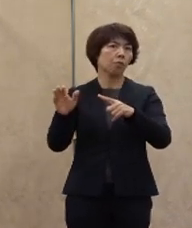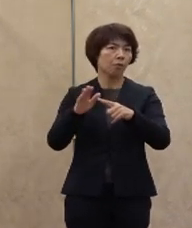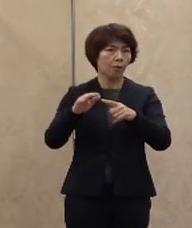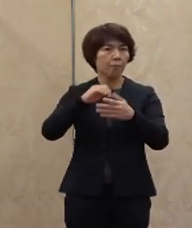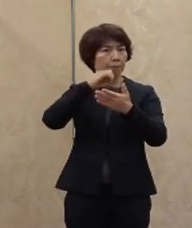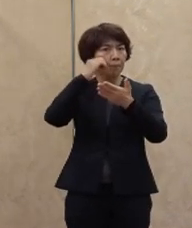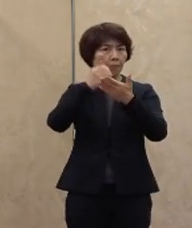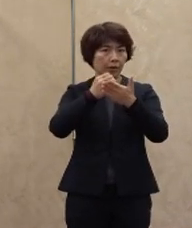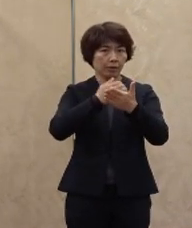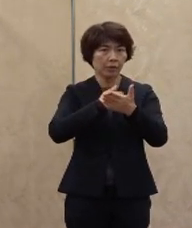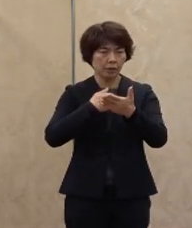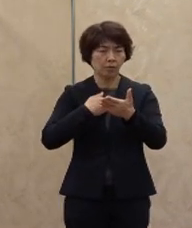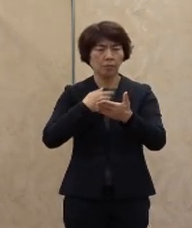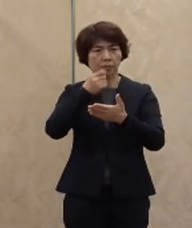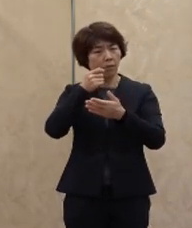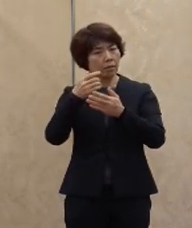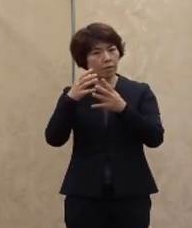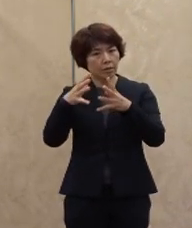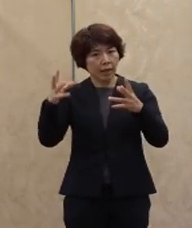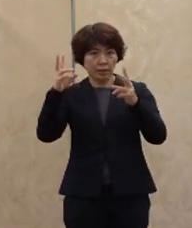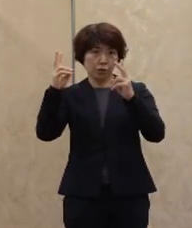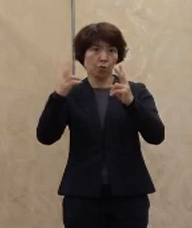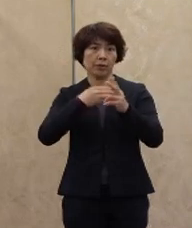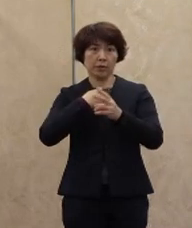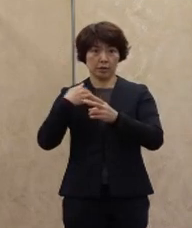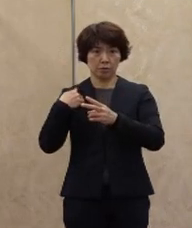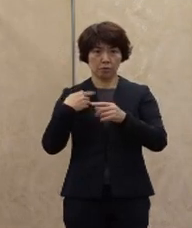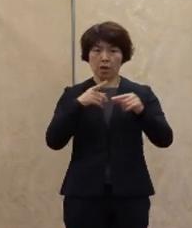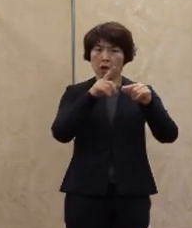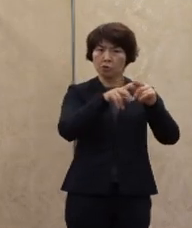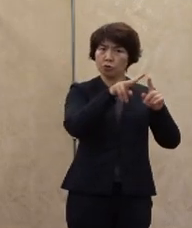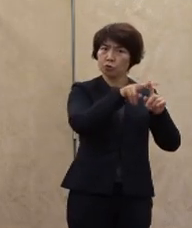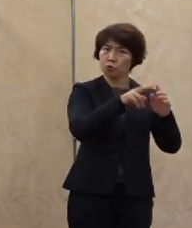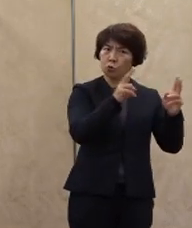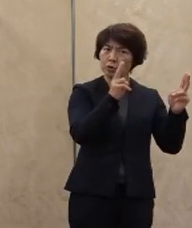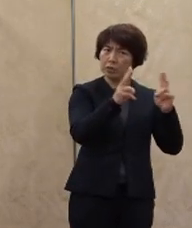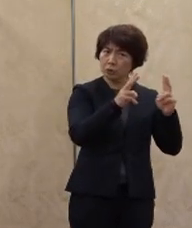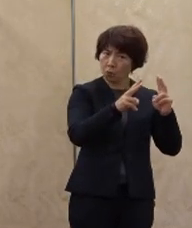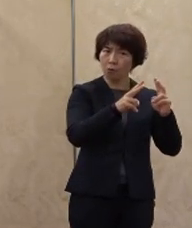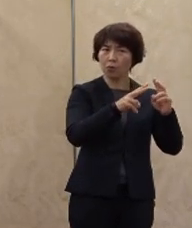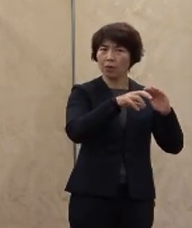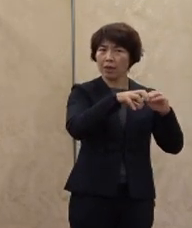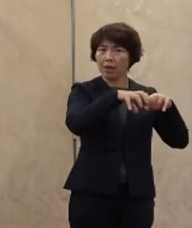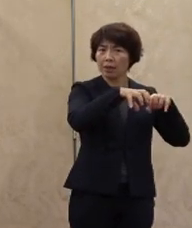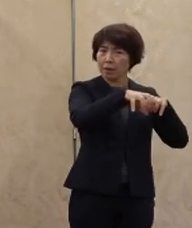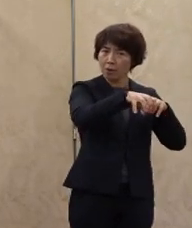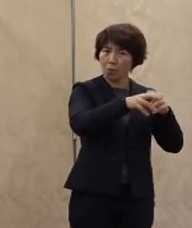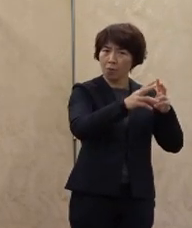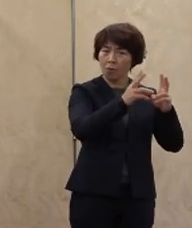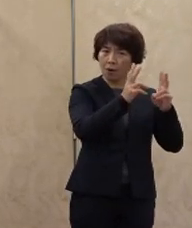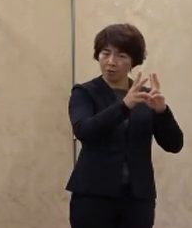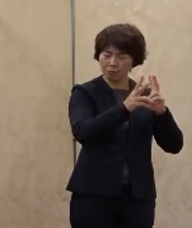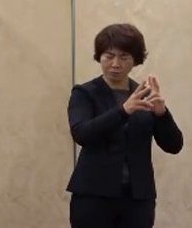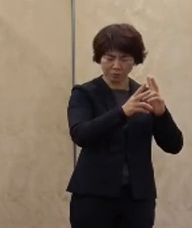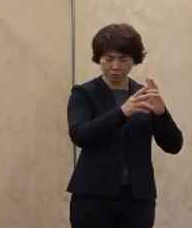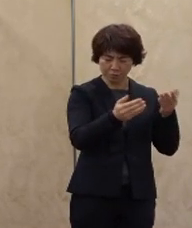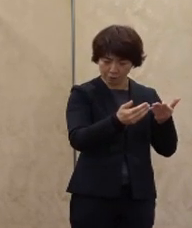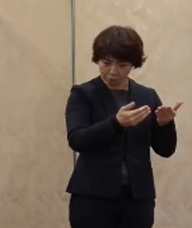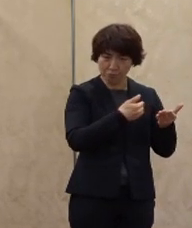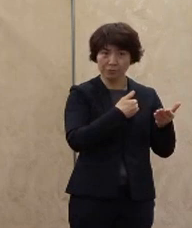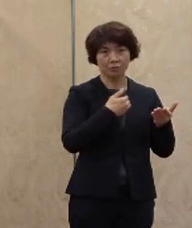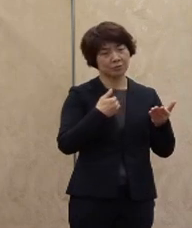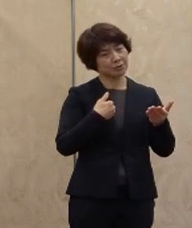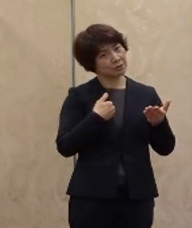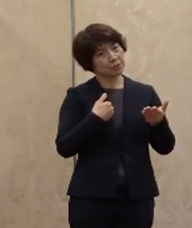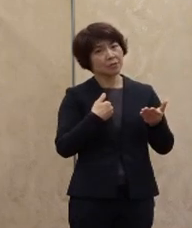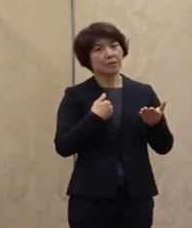企業はほぼなんとか達成できるんですけど、じゃあ中小企業でテレワークをどこまでやって、トータルとして大阪全体で7割いけるかというなると、